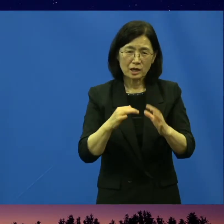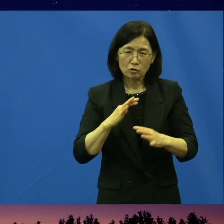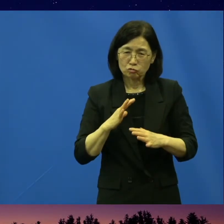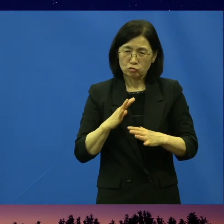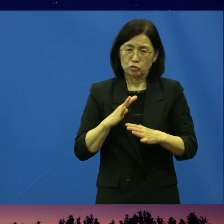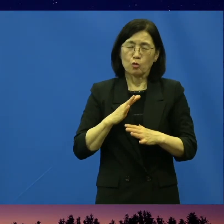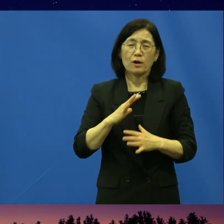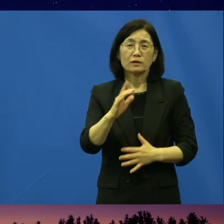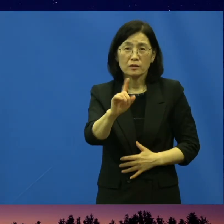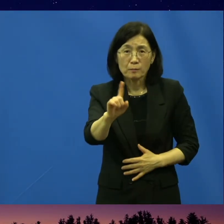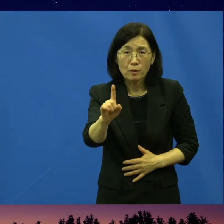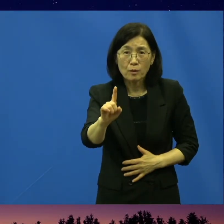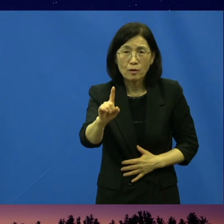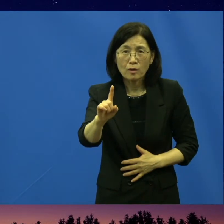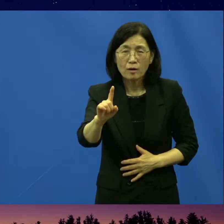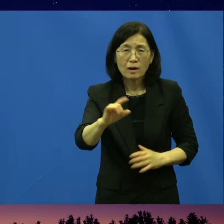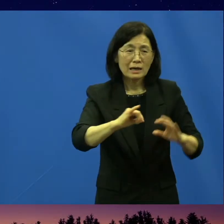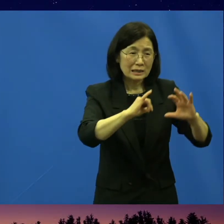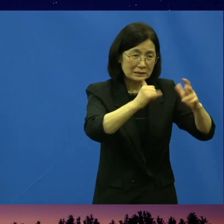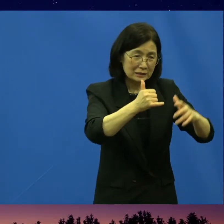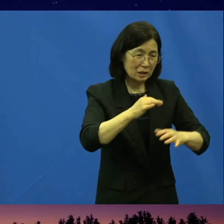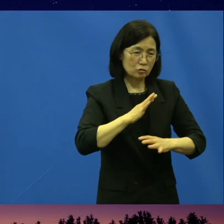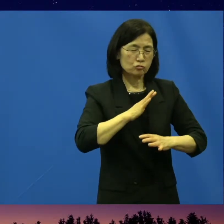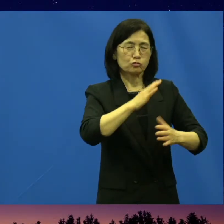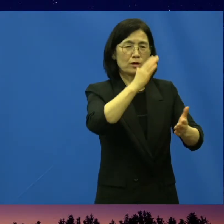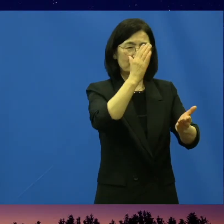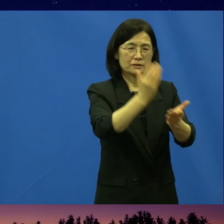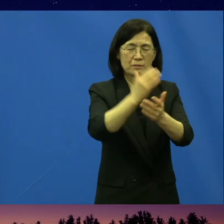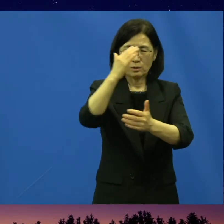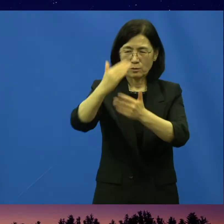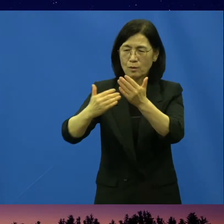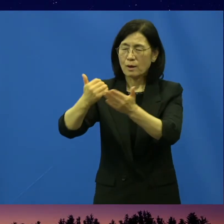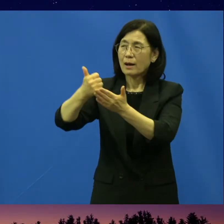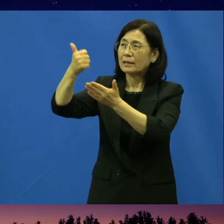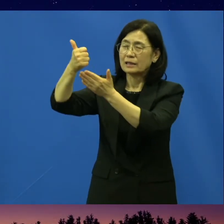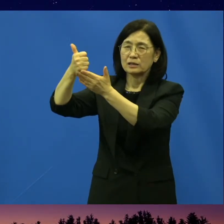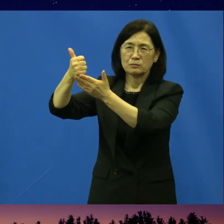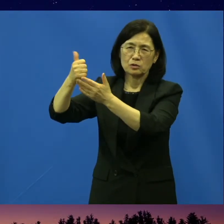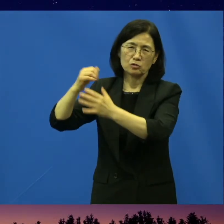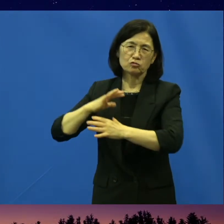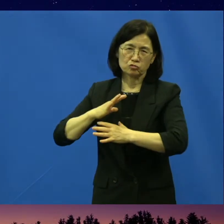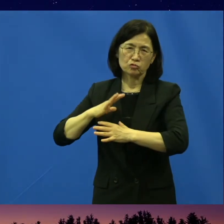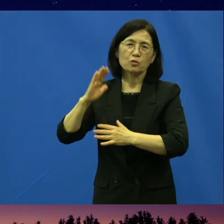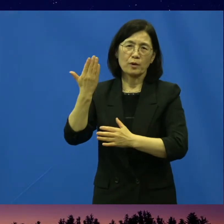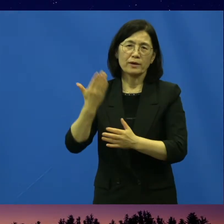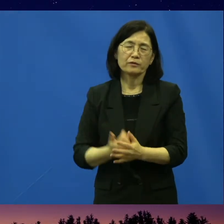하나님을 진정으로 두려워하는 사람은 다른 두려움으로 자유로워요.